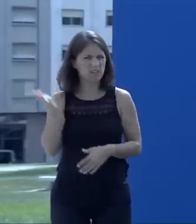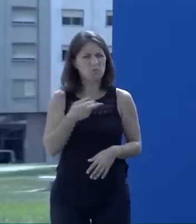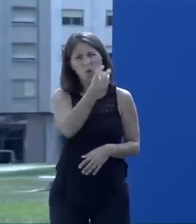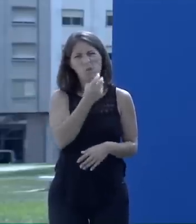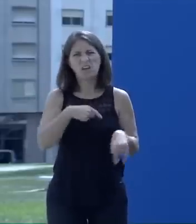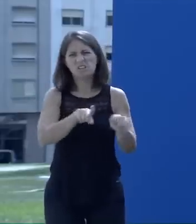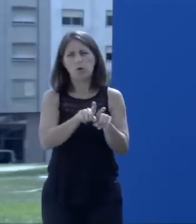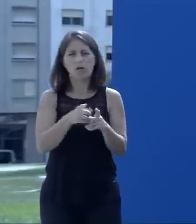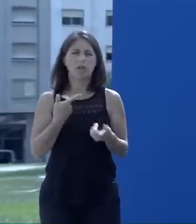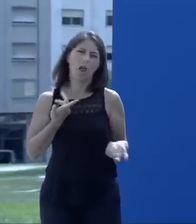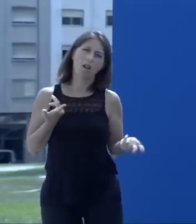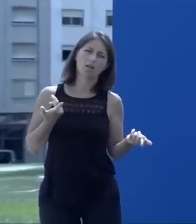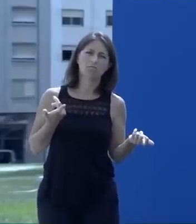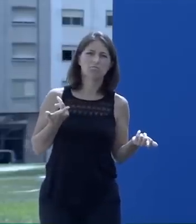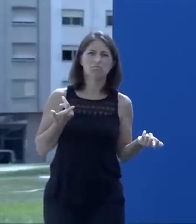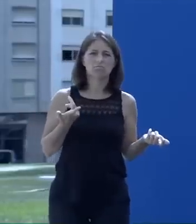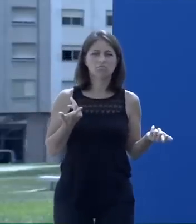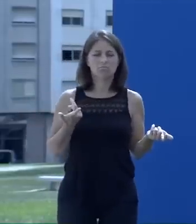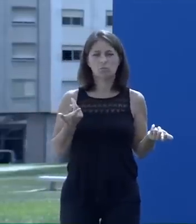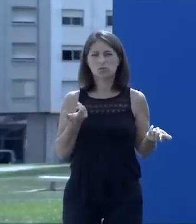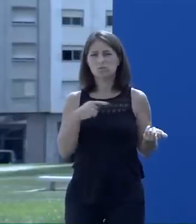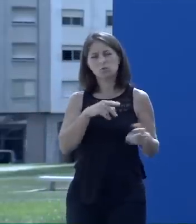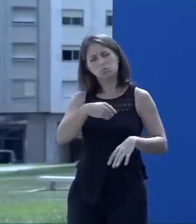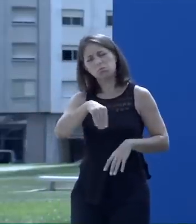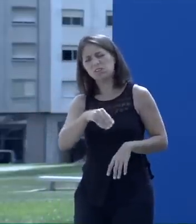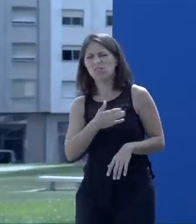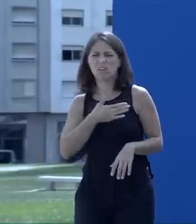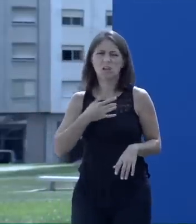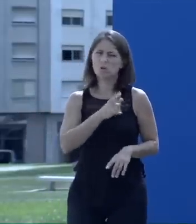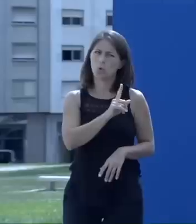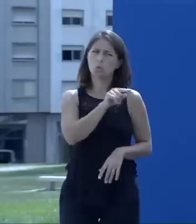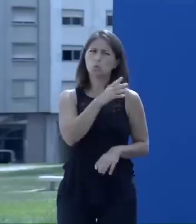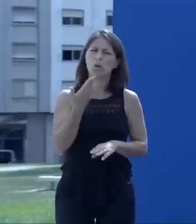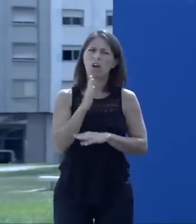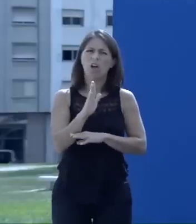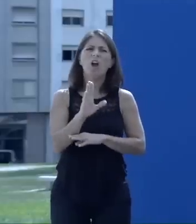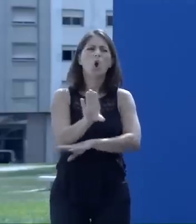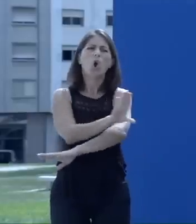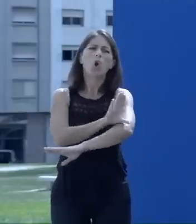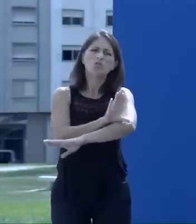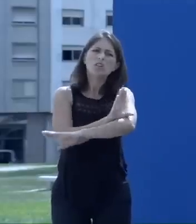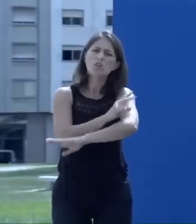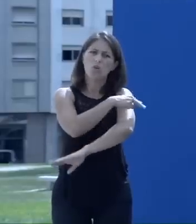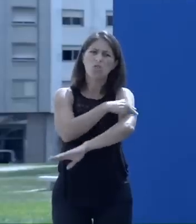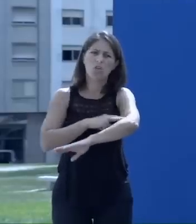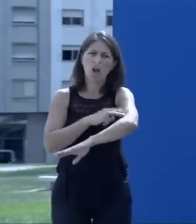con imposturas a decirnos que queres ser presidente. No, tú eres candidato a conselleiro delegado dunha empresa.